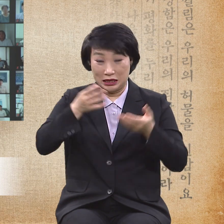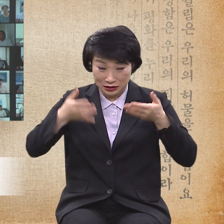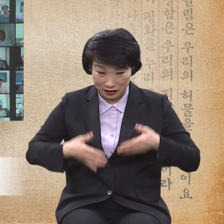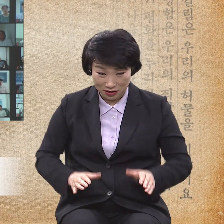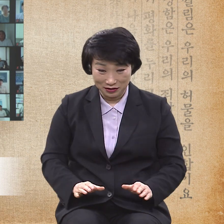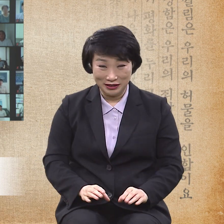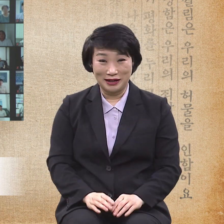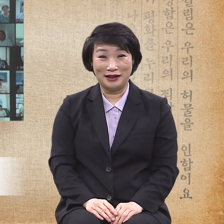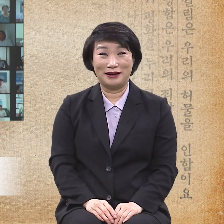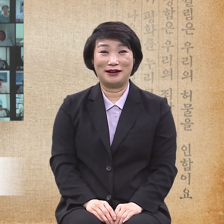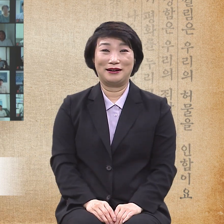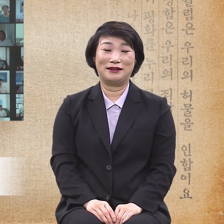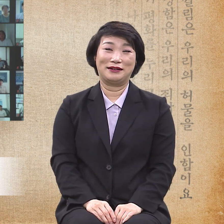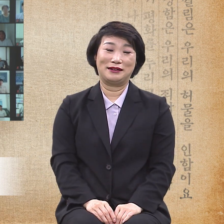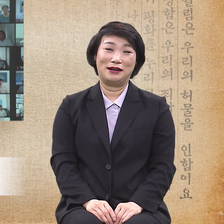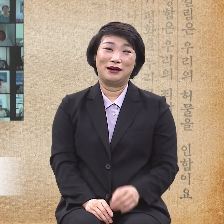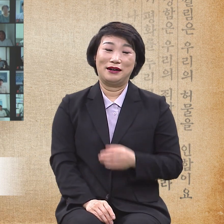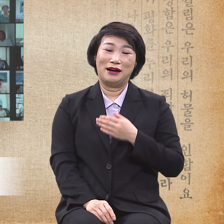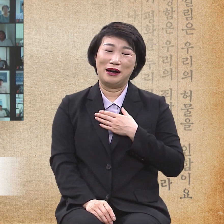거듭나서